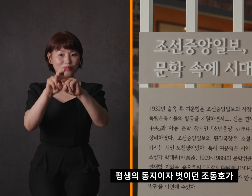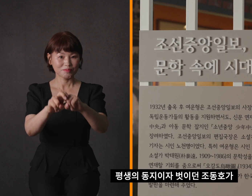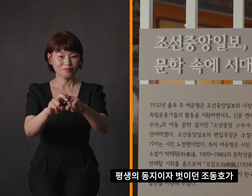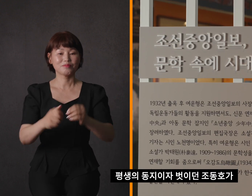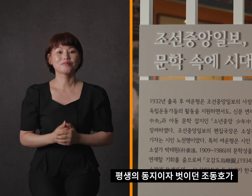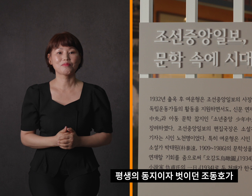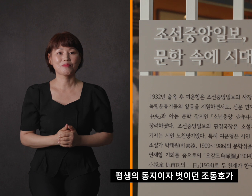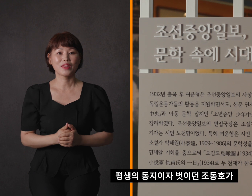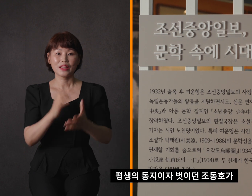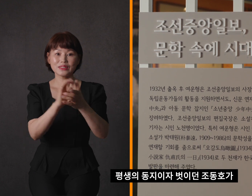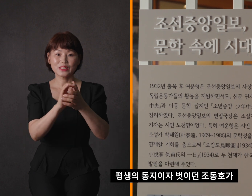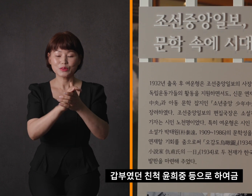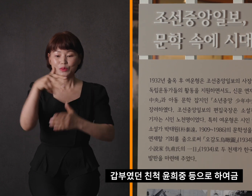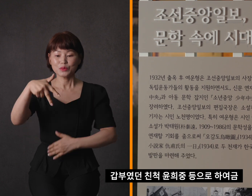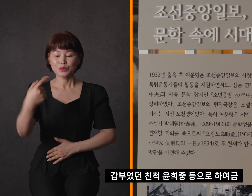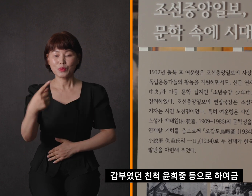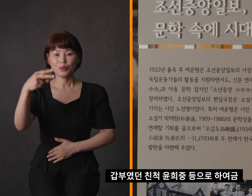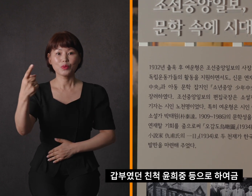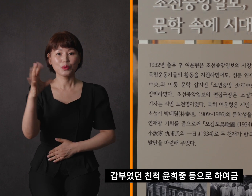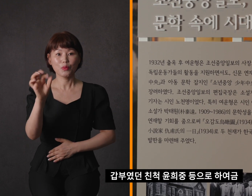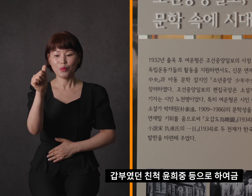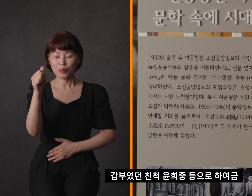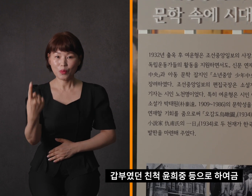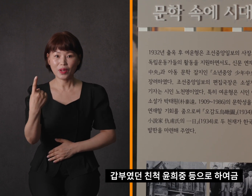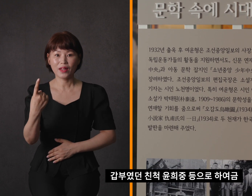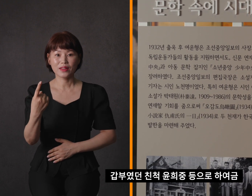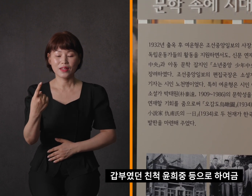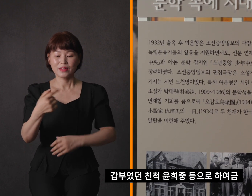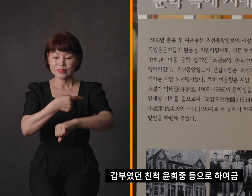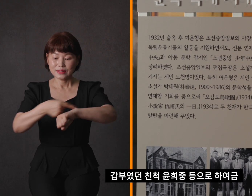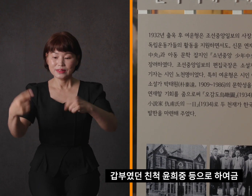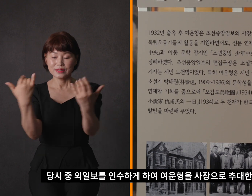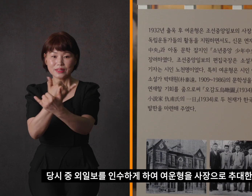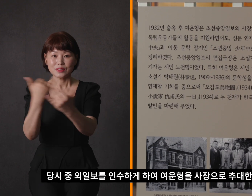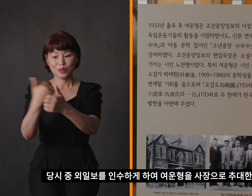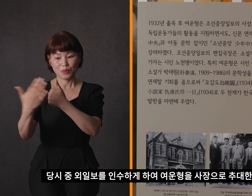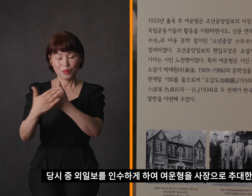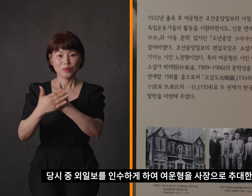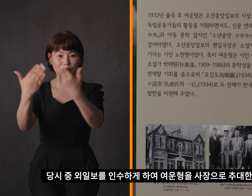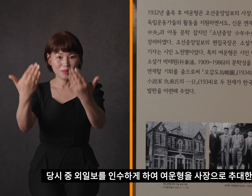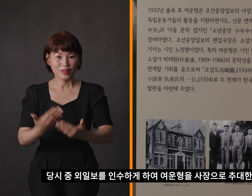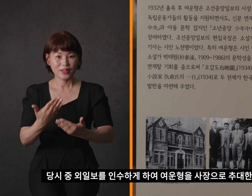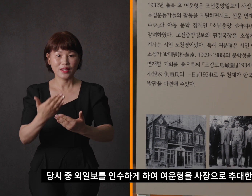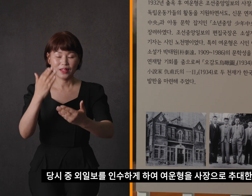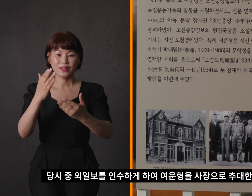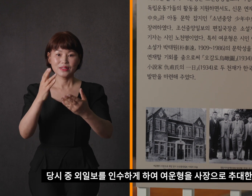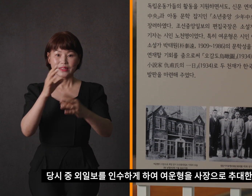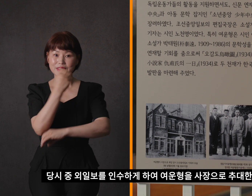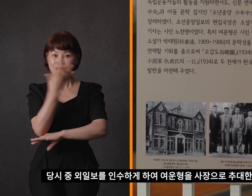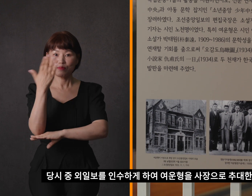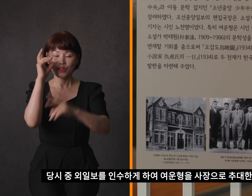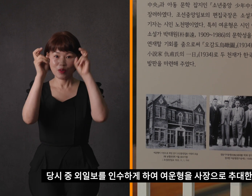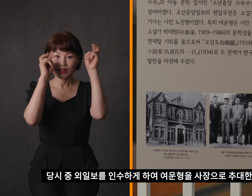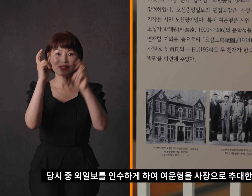평생의 동지이자 벗이던 조동호가 갑부였던 친척 윤희중 등으로 하여금 당시 중해일보를 인수하게